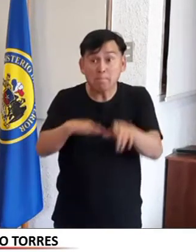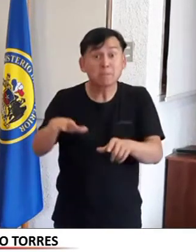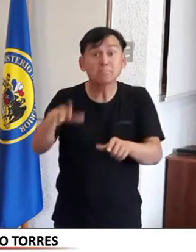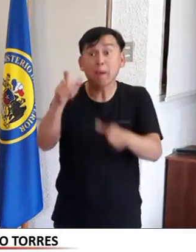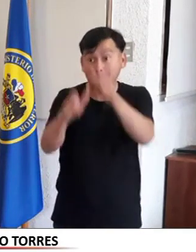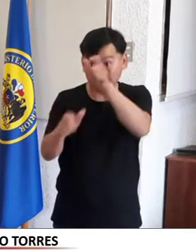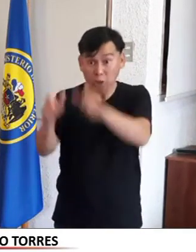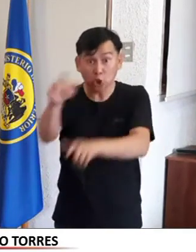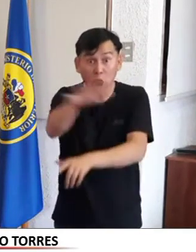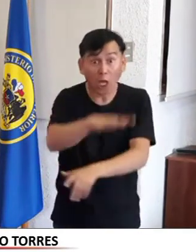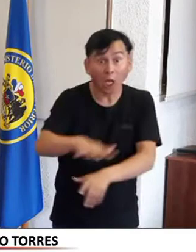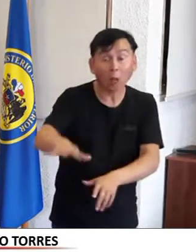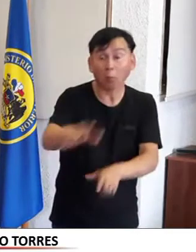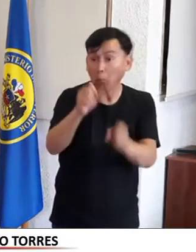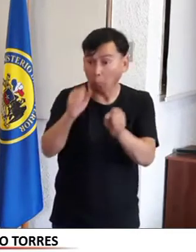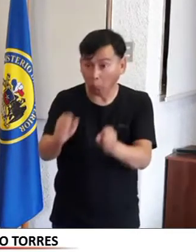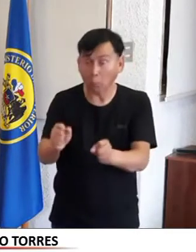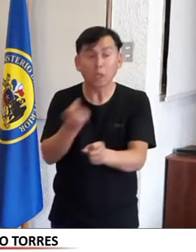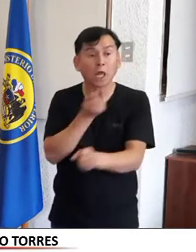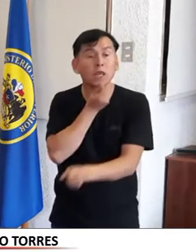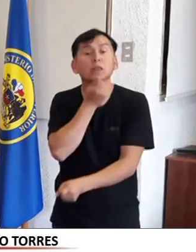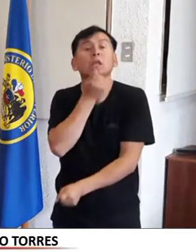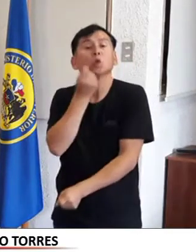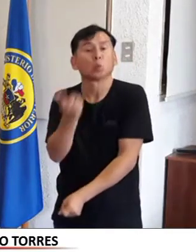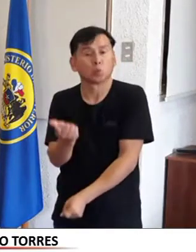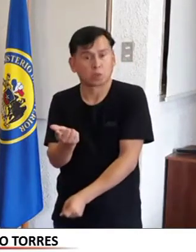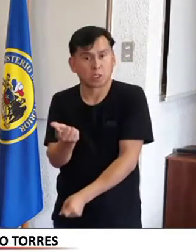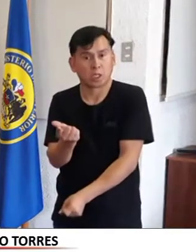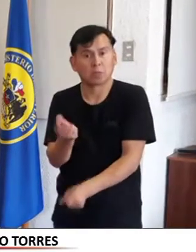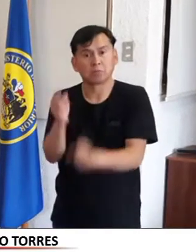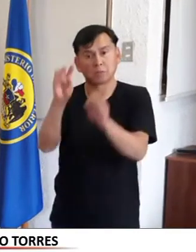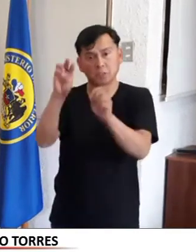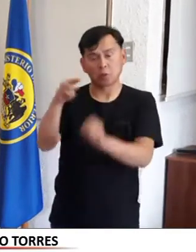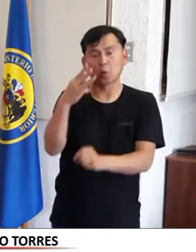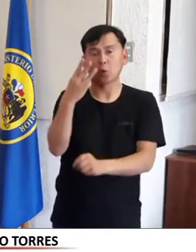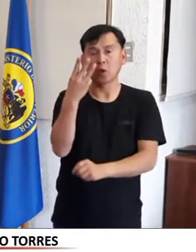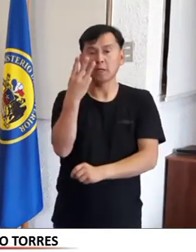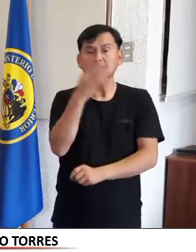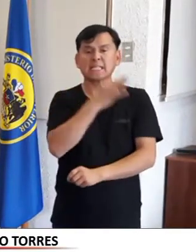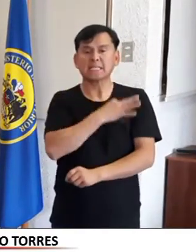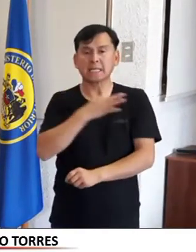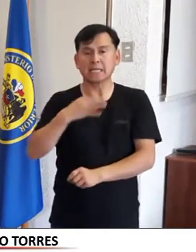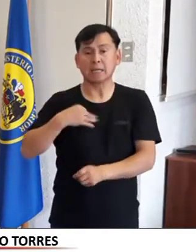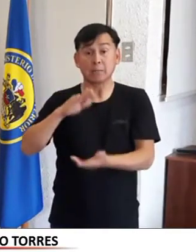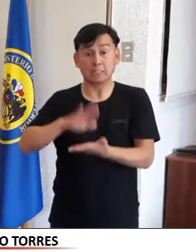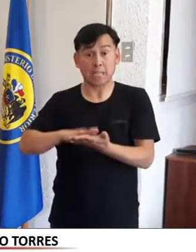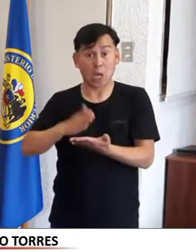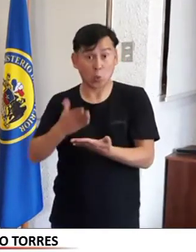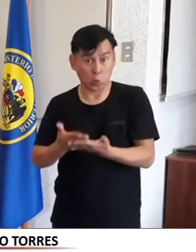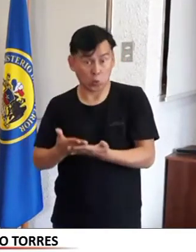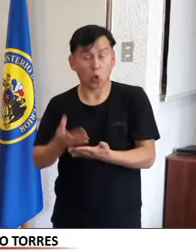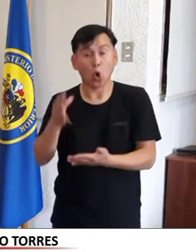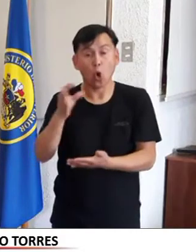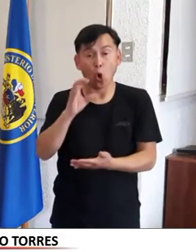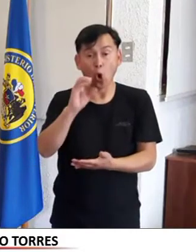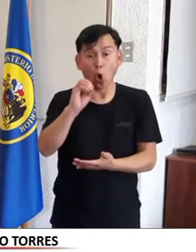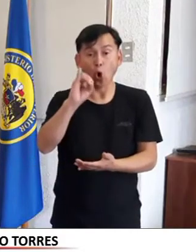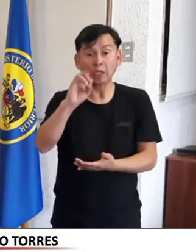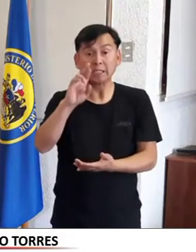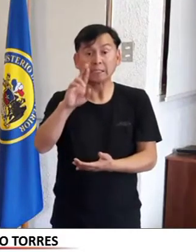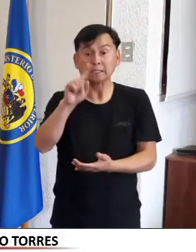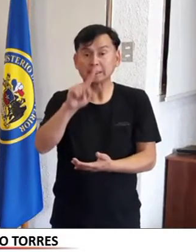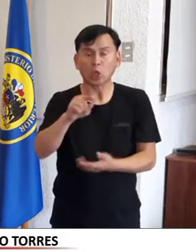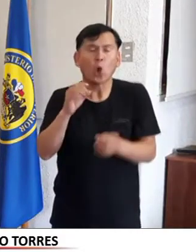misma población pueda generar las denuncias a través de la página de la Seremi de Salud Aysén o de la OIRS,